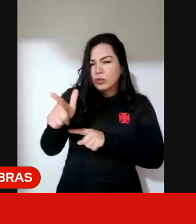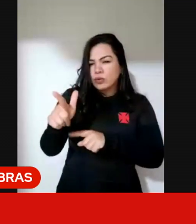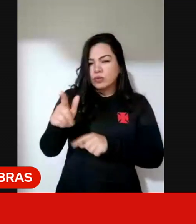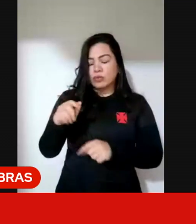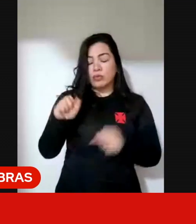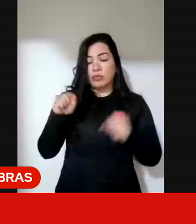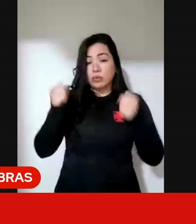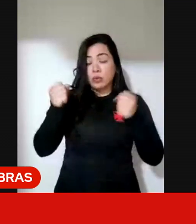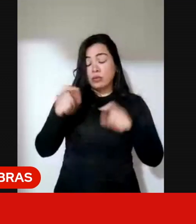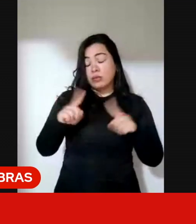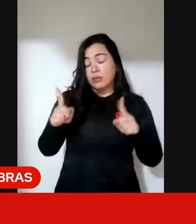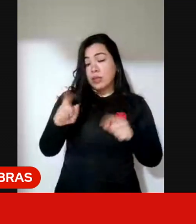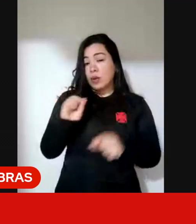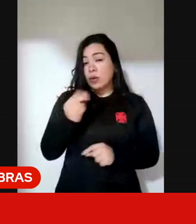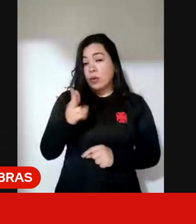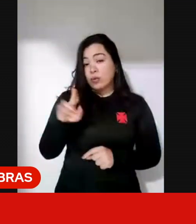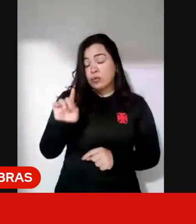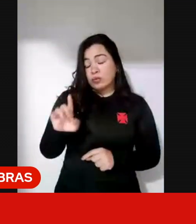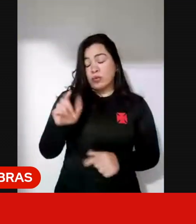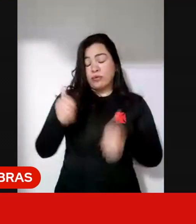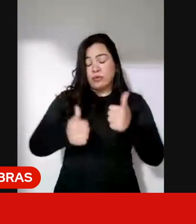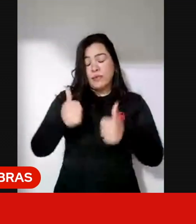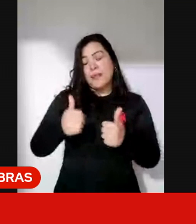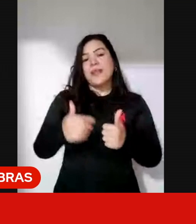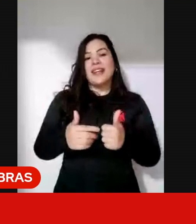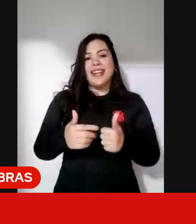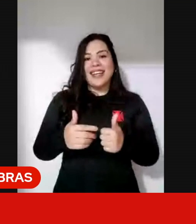Ou por enquanto só futebol?